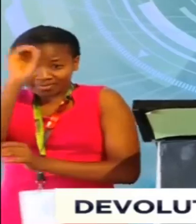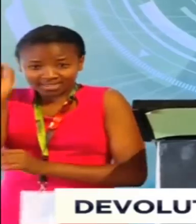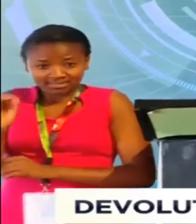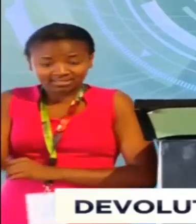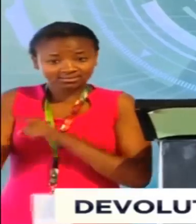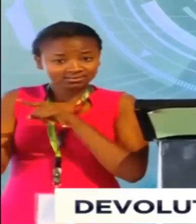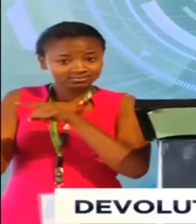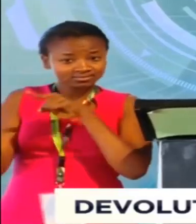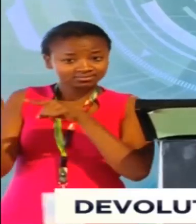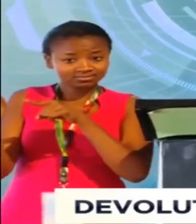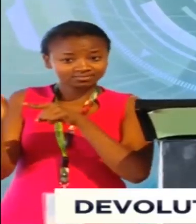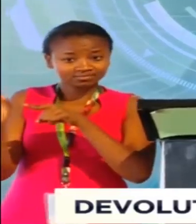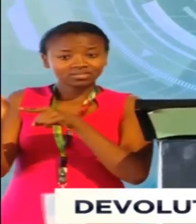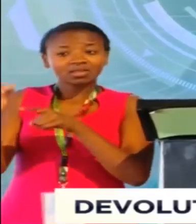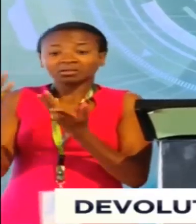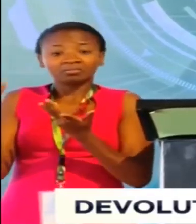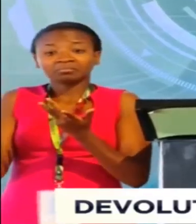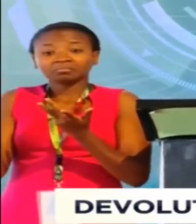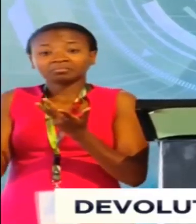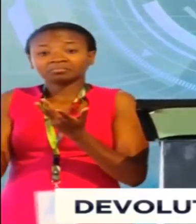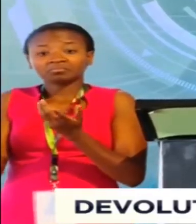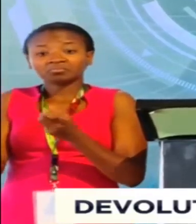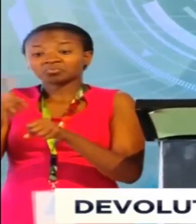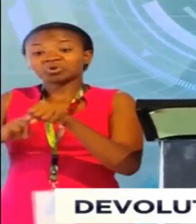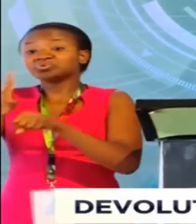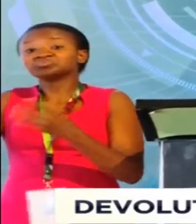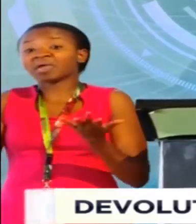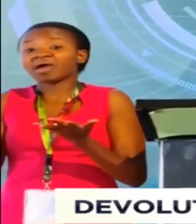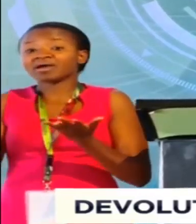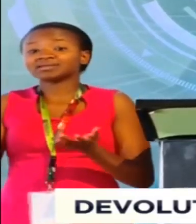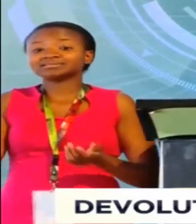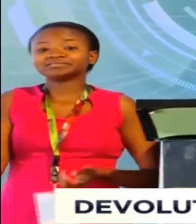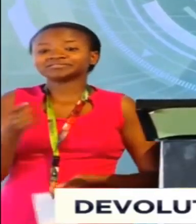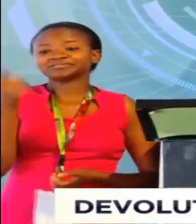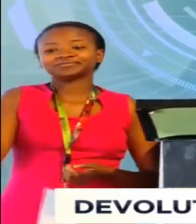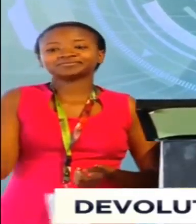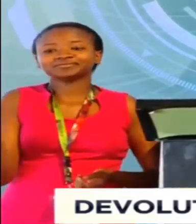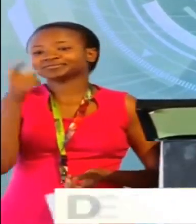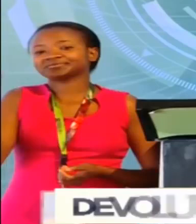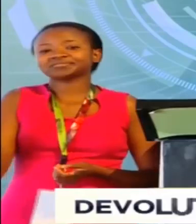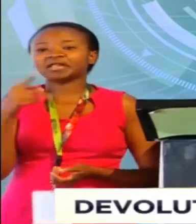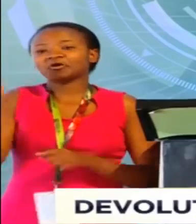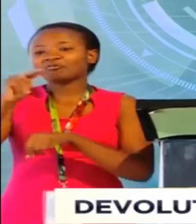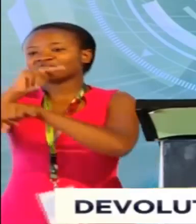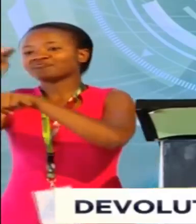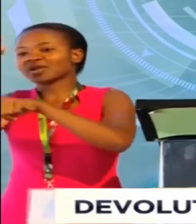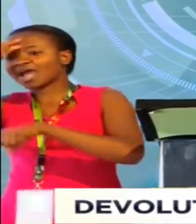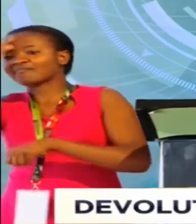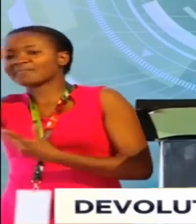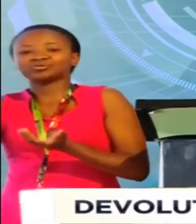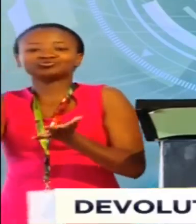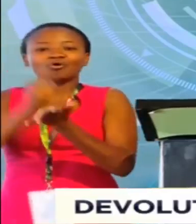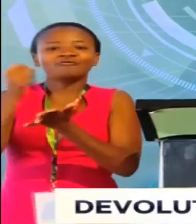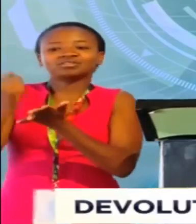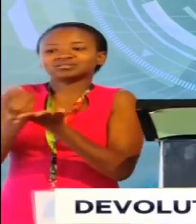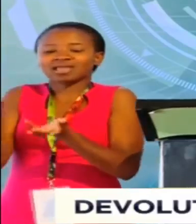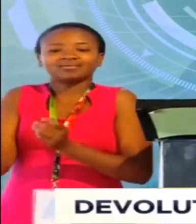52% inaenda kwa mishahara ya wafanyikazi wa serikali.